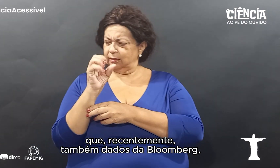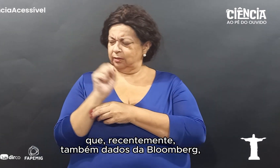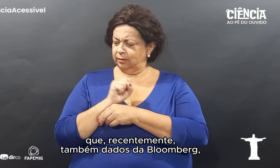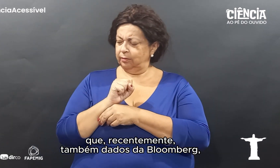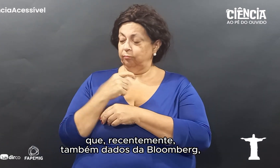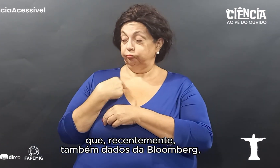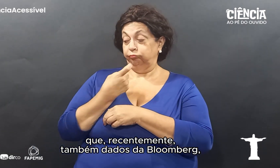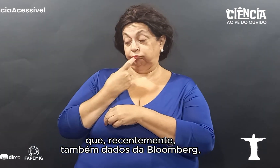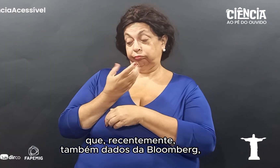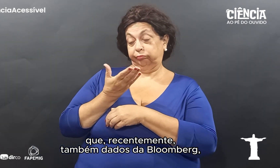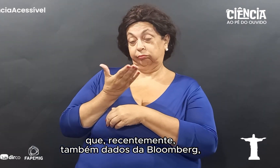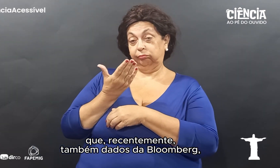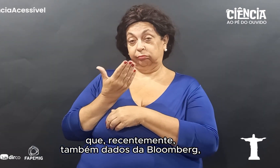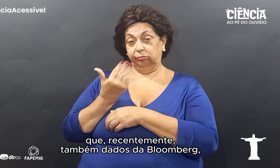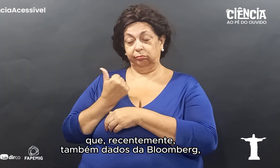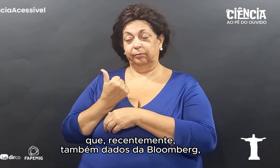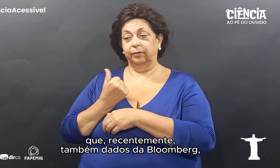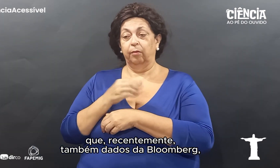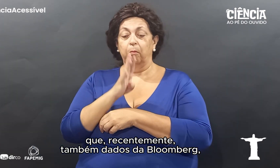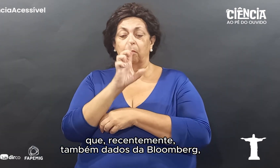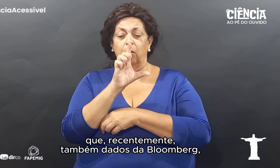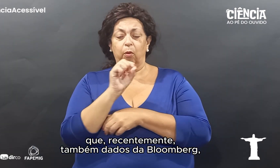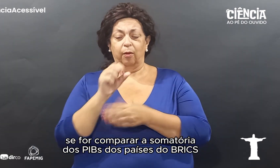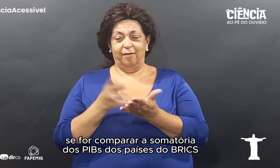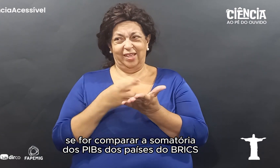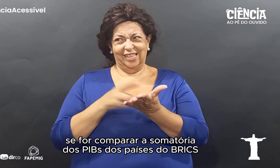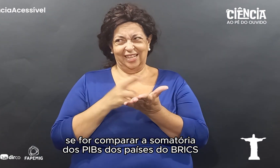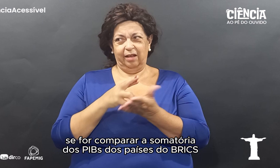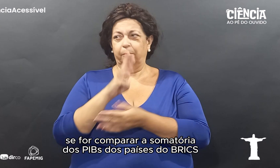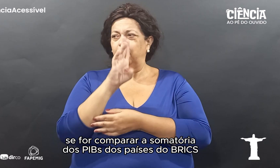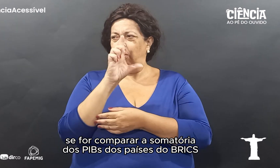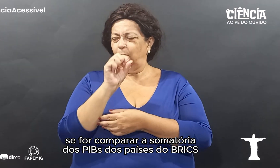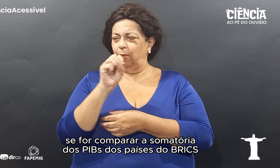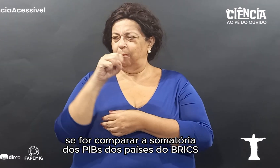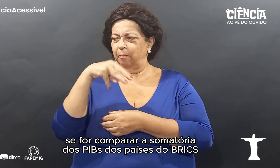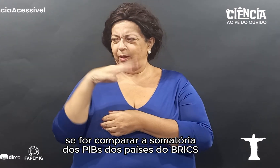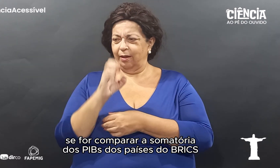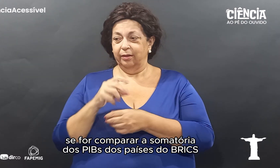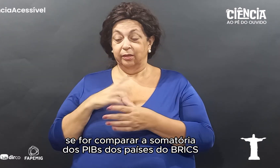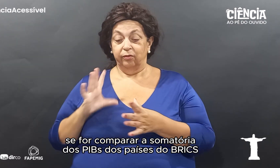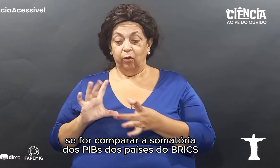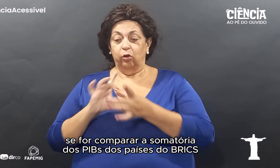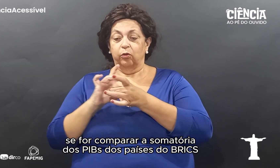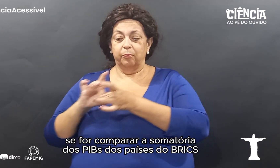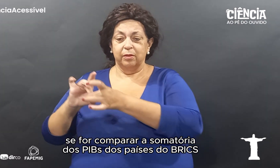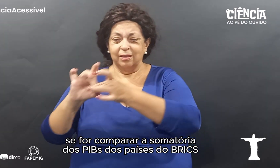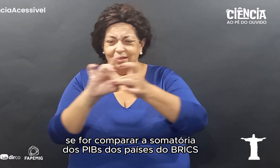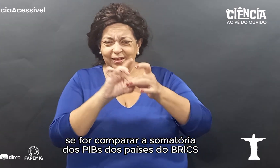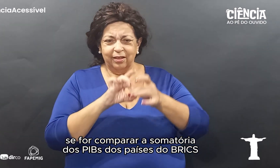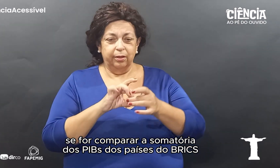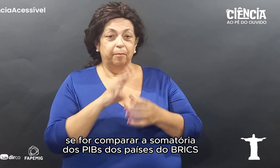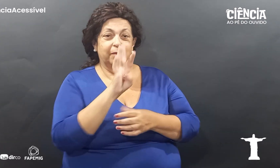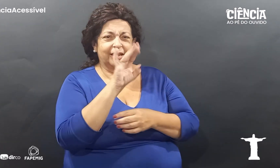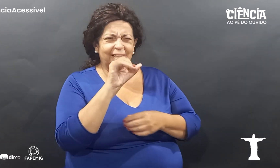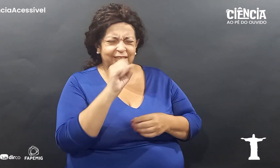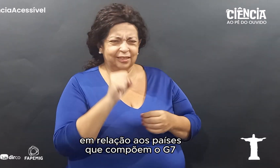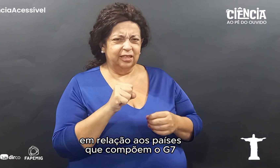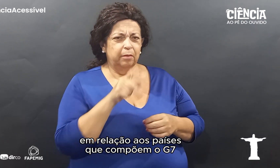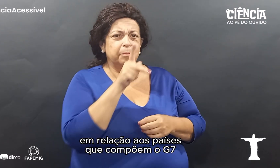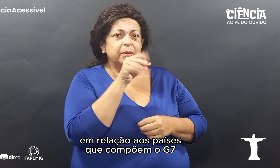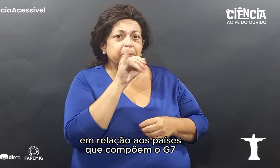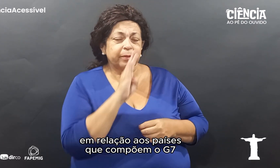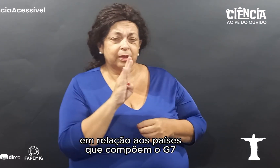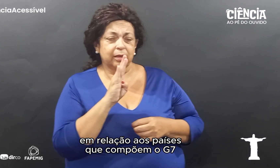que recentemente também, dados da Bloomberg, se for comparar a somatória dos PIBs dos países do BRICS